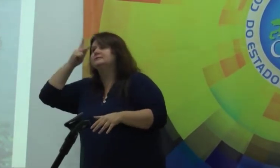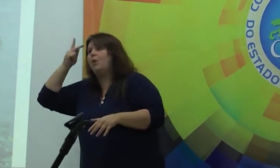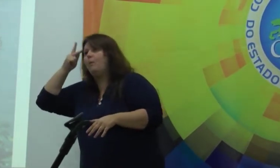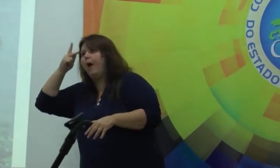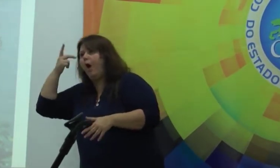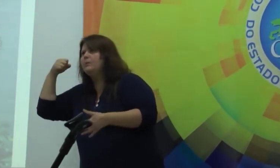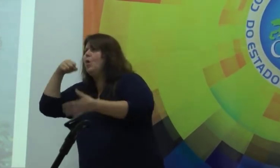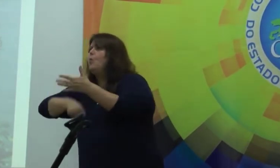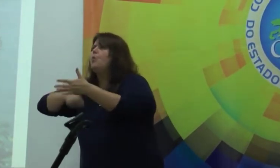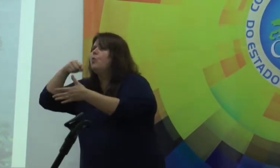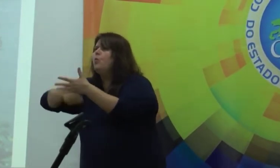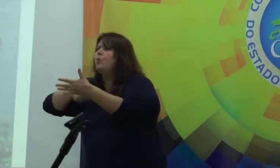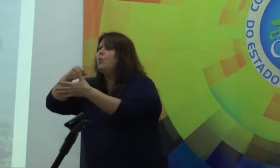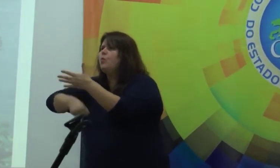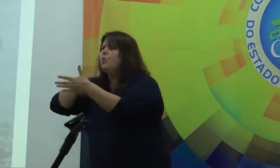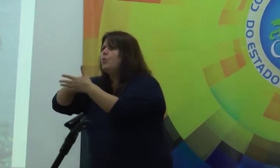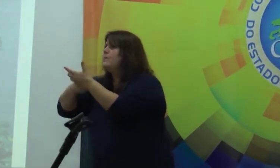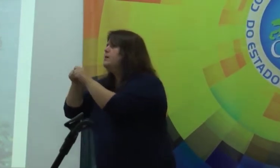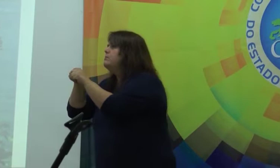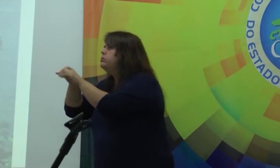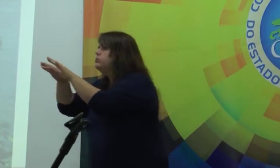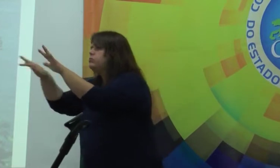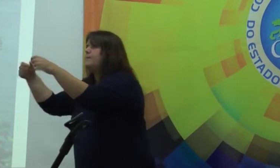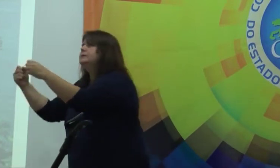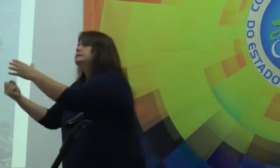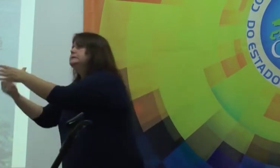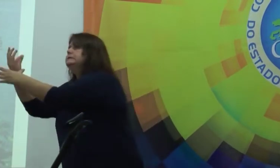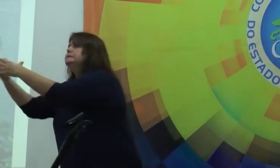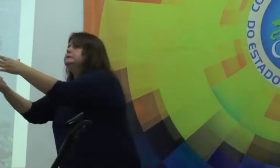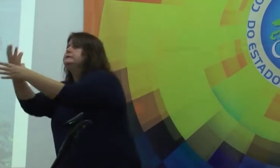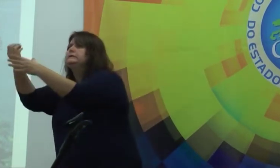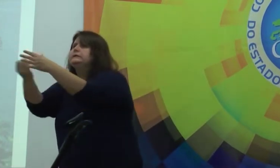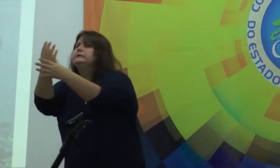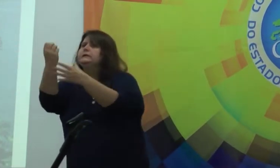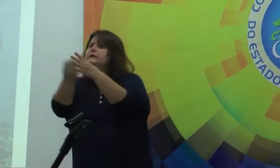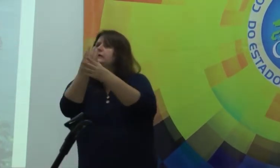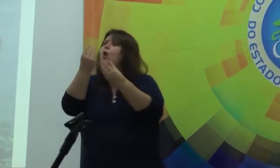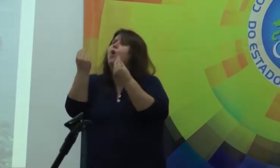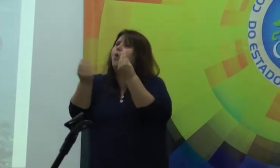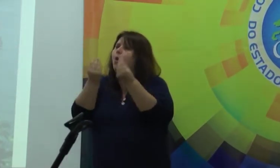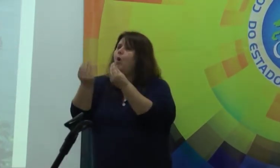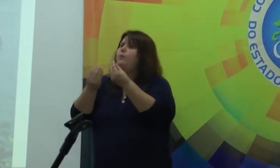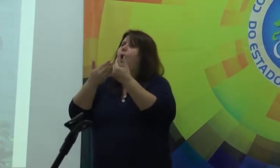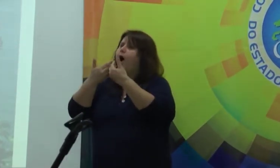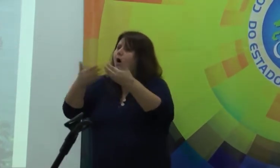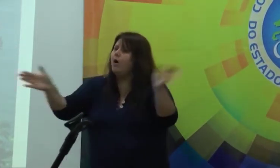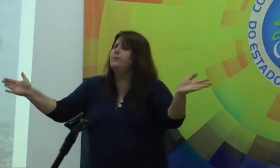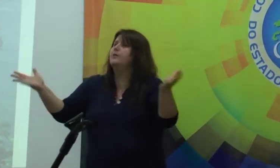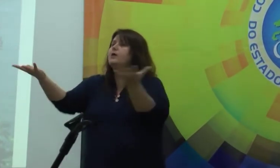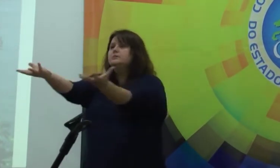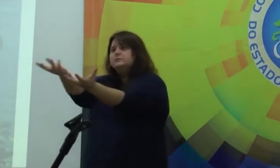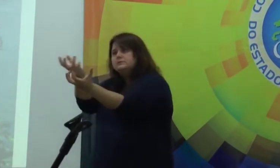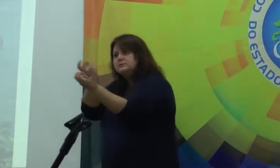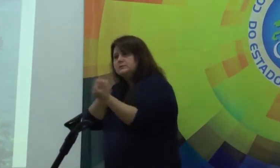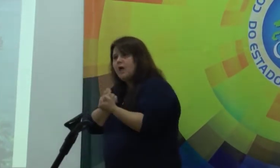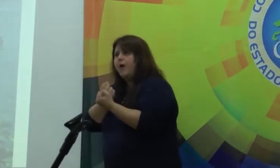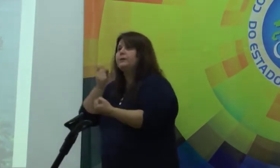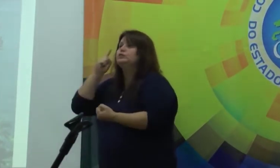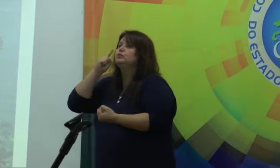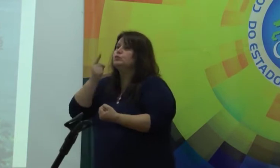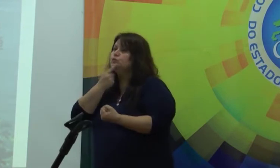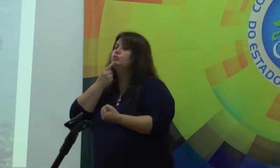divulgar maior para esse trabalho, né? Assim como vai ser em São Paulo, e assim que a gente quer que aconteça em vários